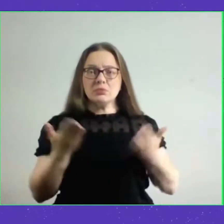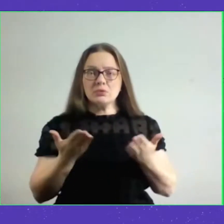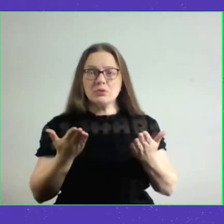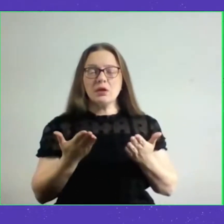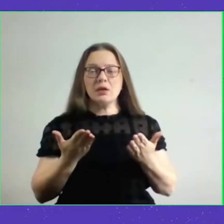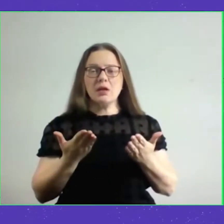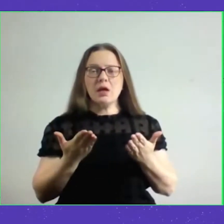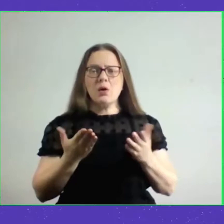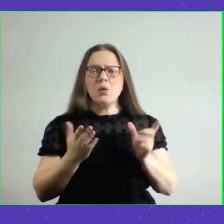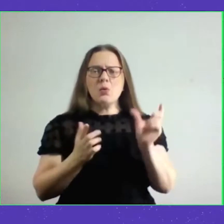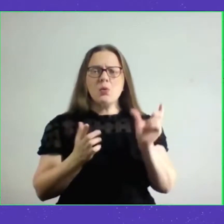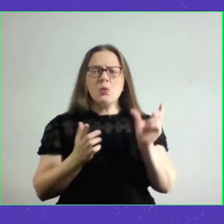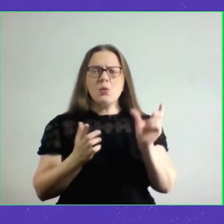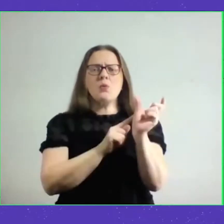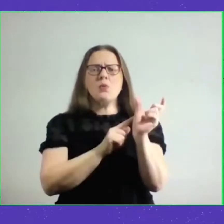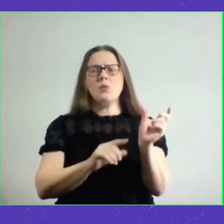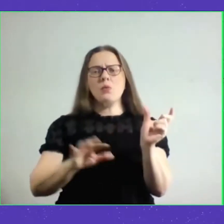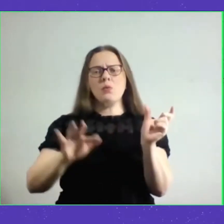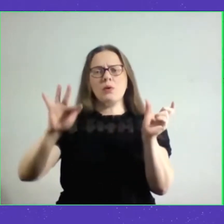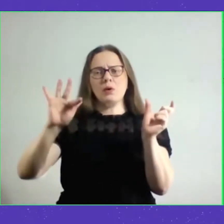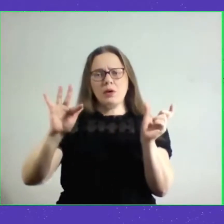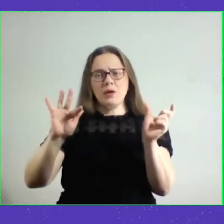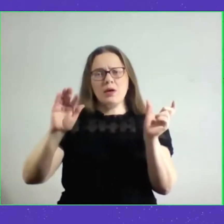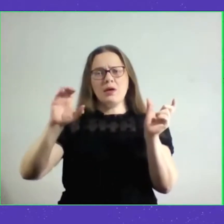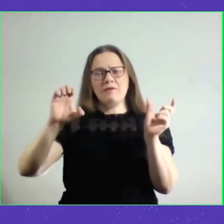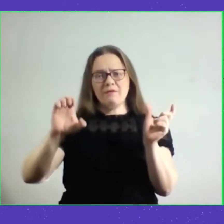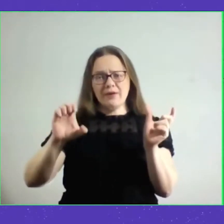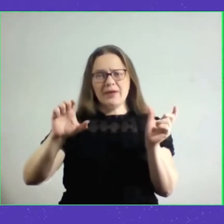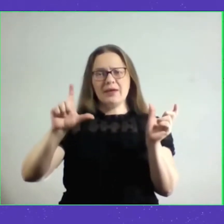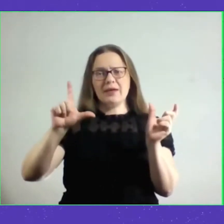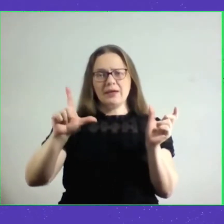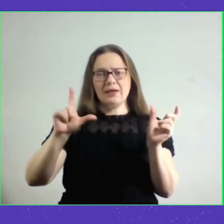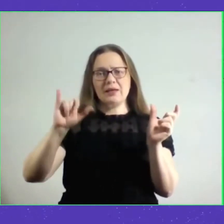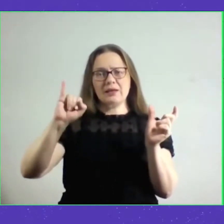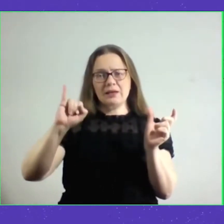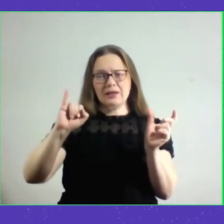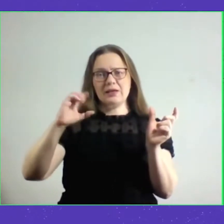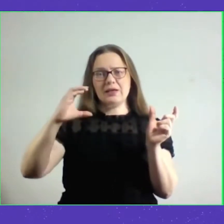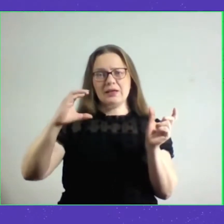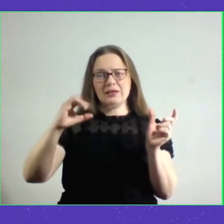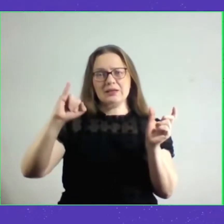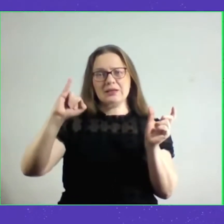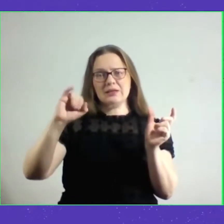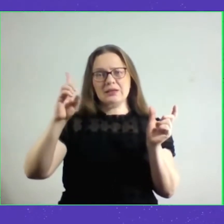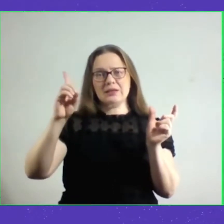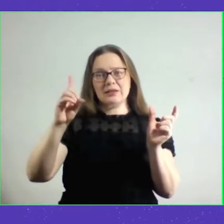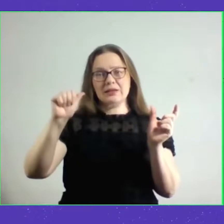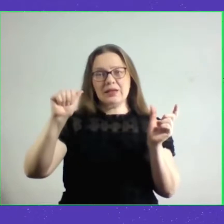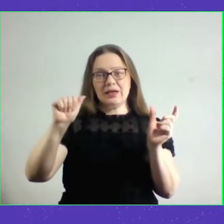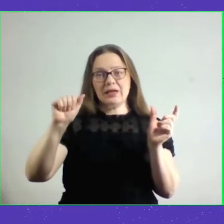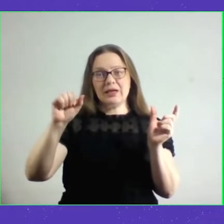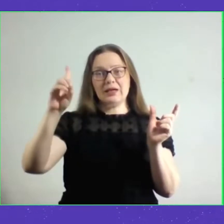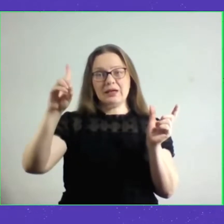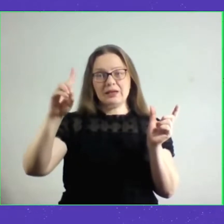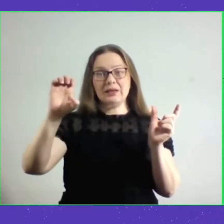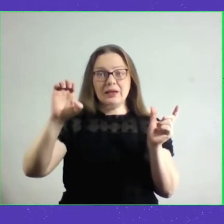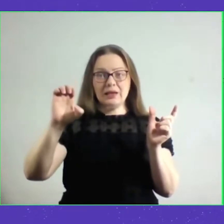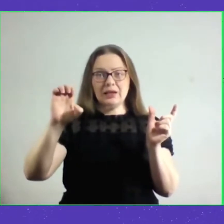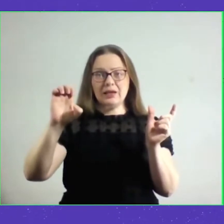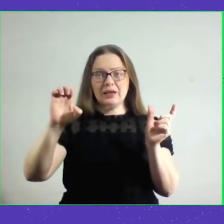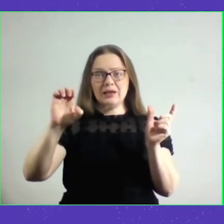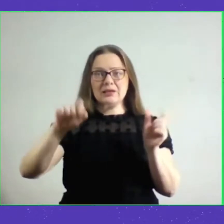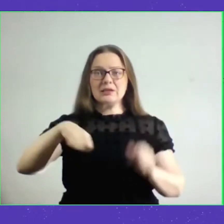felicidade, né? Eu creio que todos vocês querem ganhar mais sobre esse assunto, né? Ser feliz,